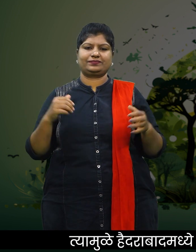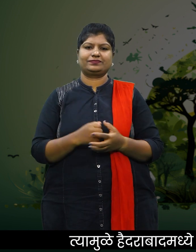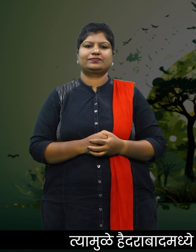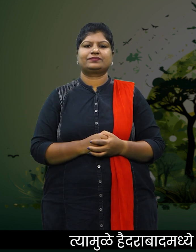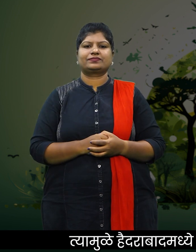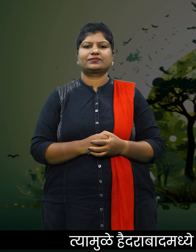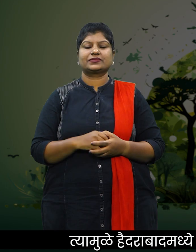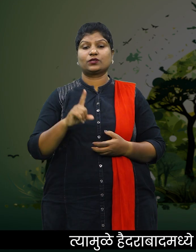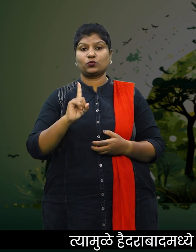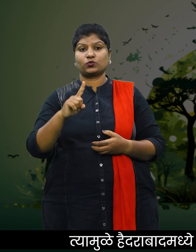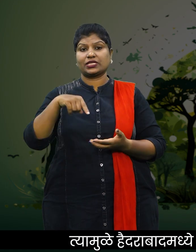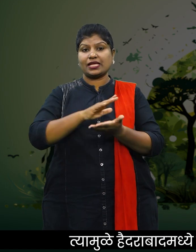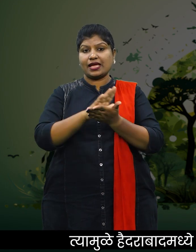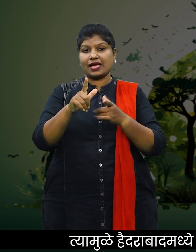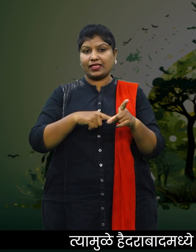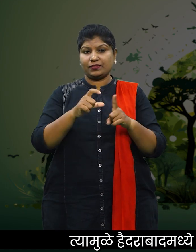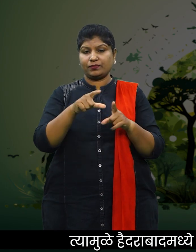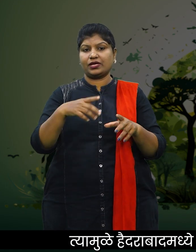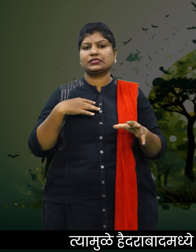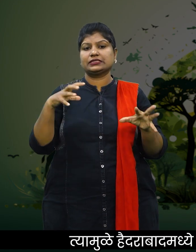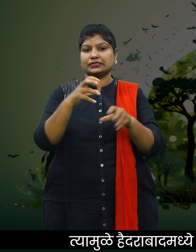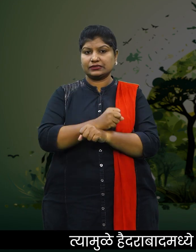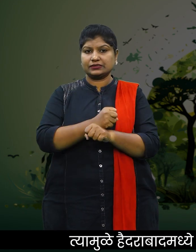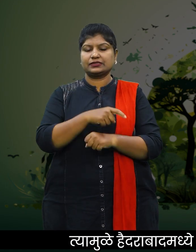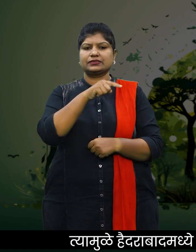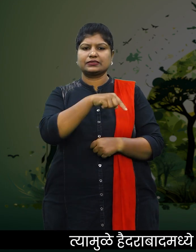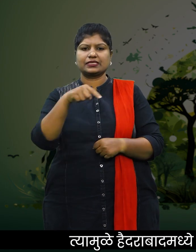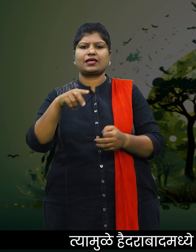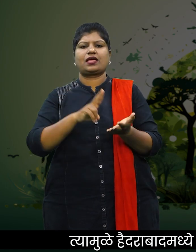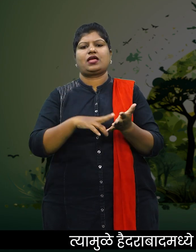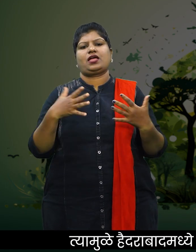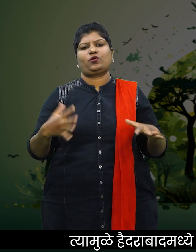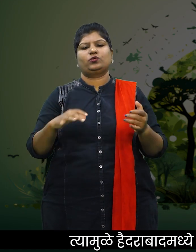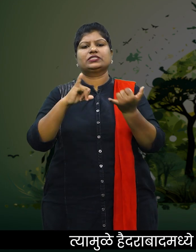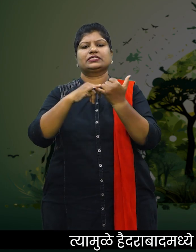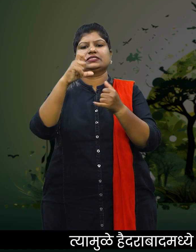त्यामुळे हैदराबादमध्ये या नैसर्गिक सफाई कामगारांचा अभाव आहे.